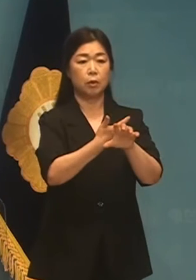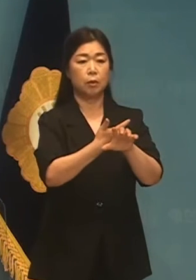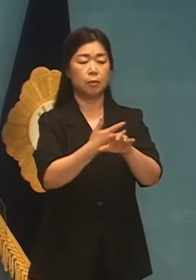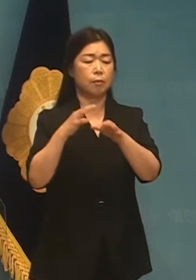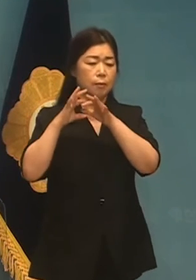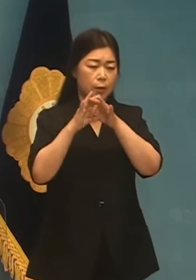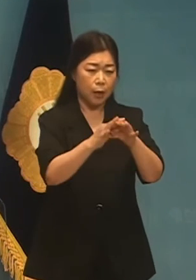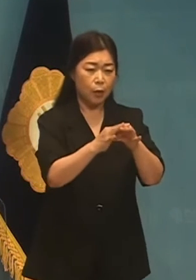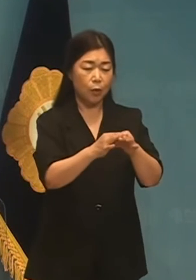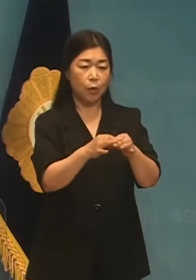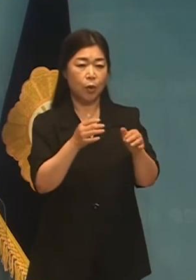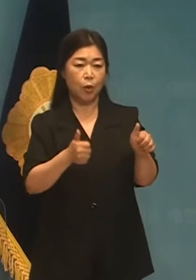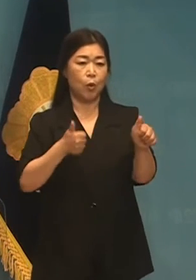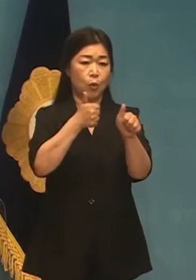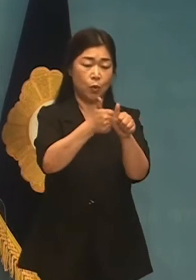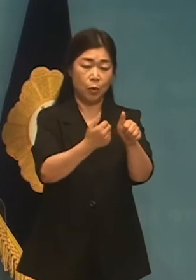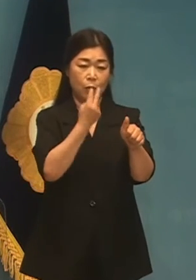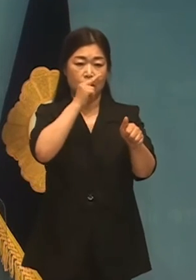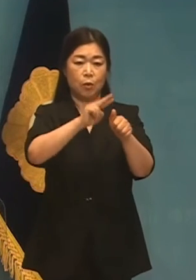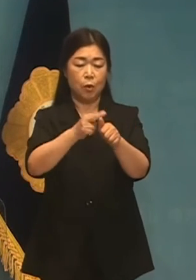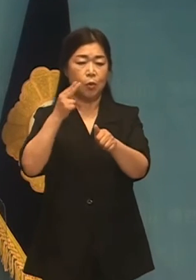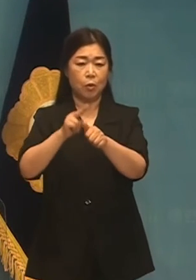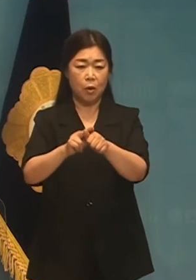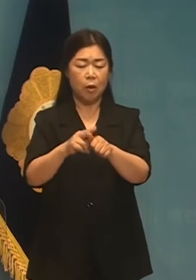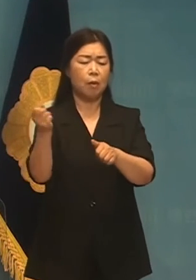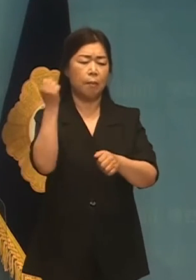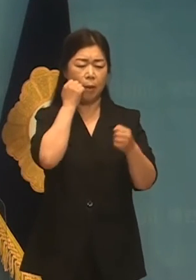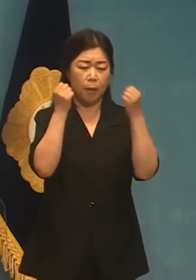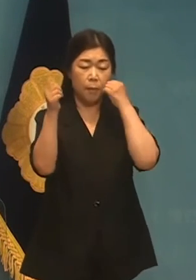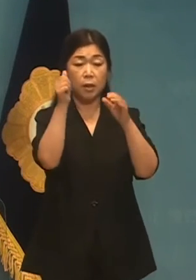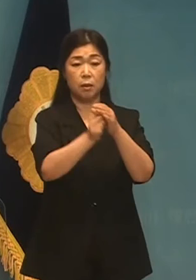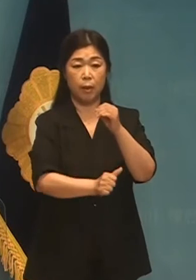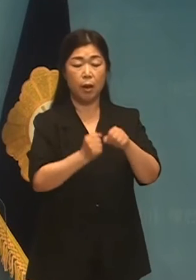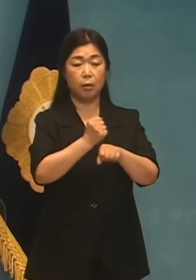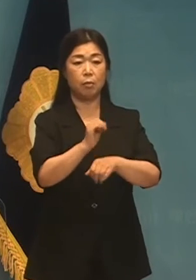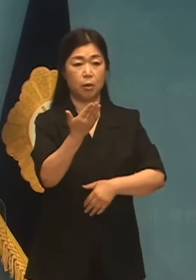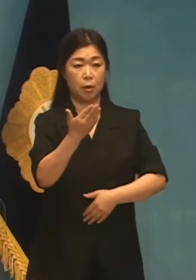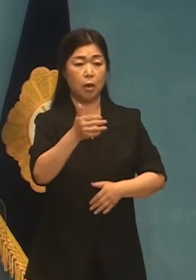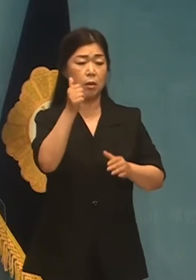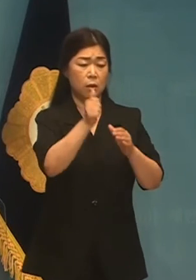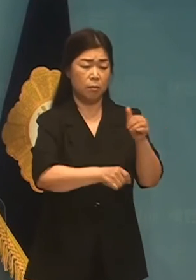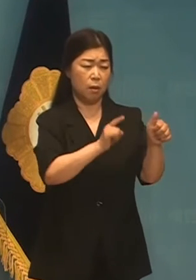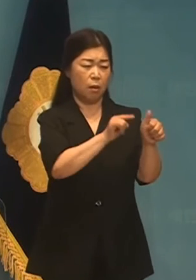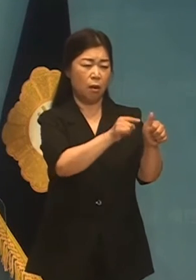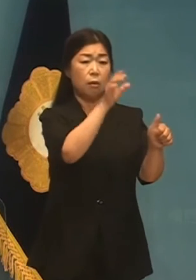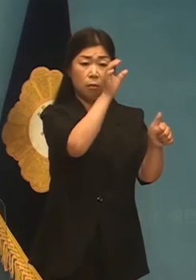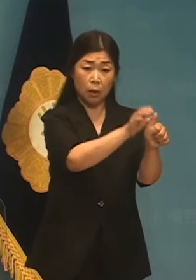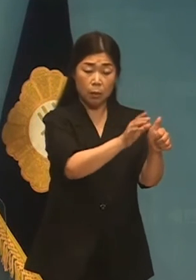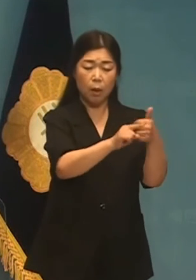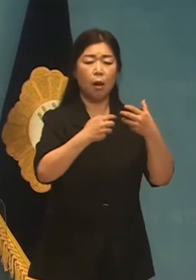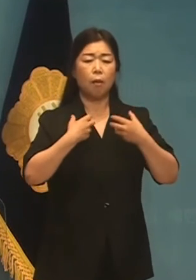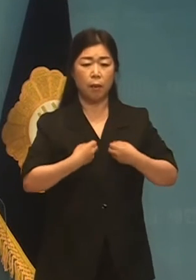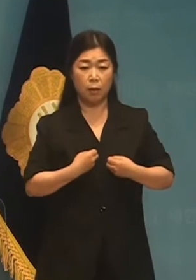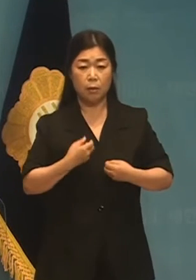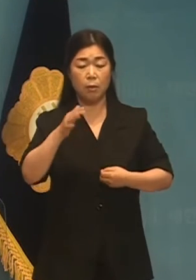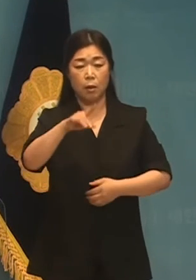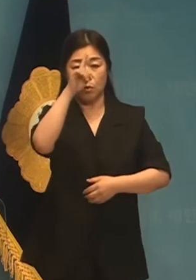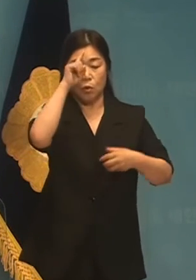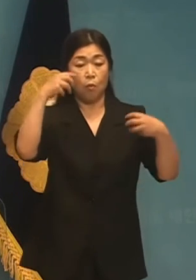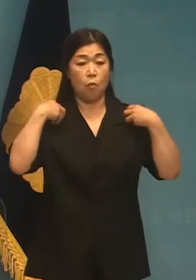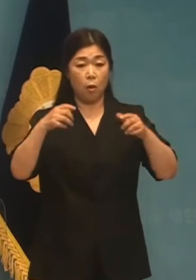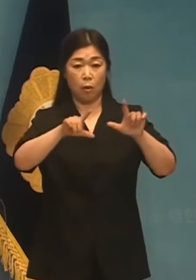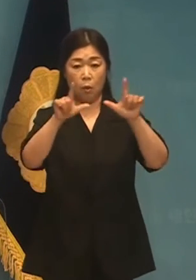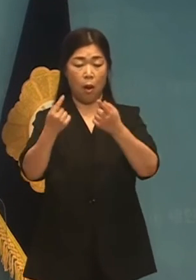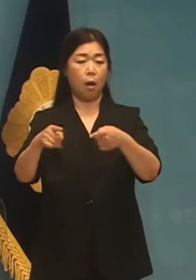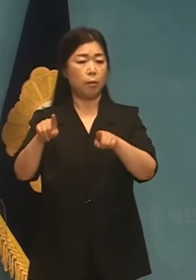도전과 실패를 통해 이루어집니다. 실패를 도전자의 몫으로만 두면 절망이 되지만 정부와 사회가